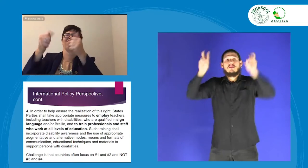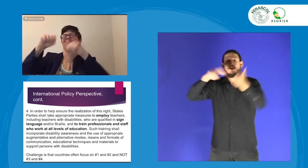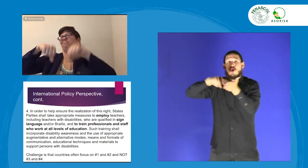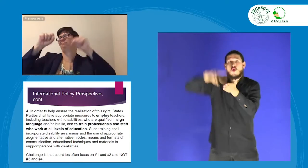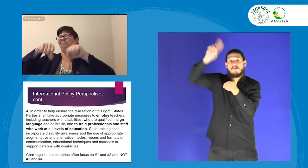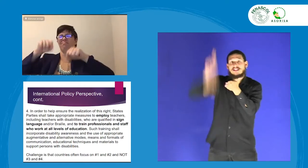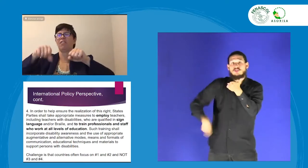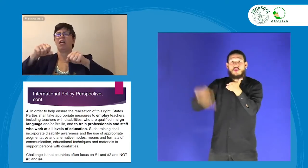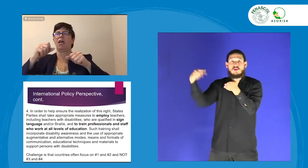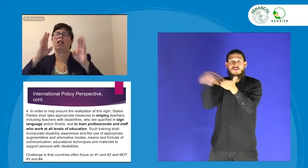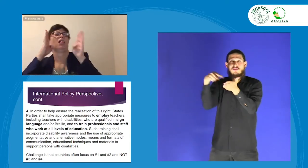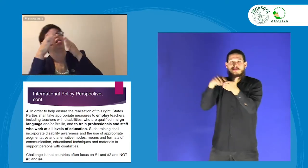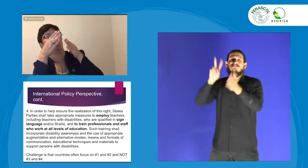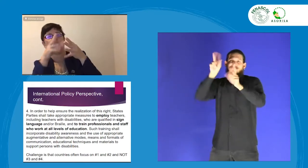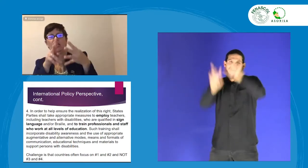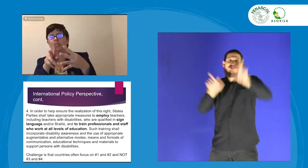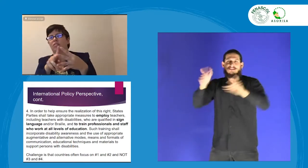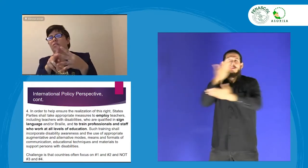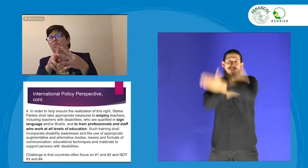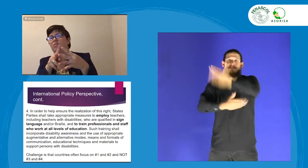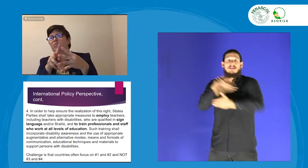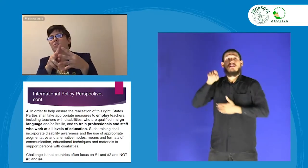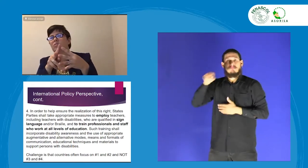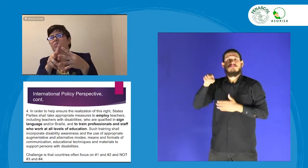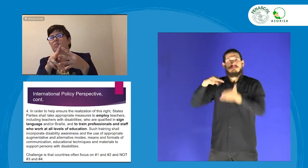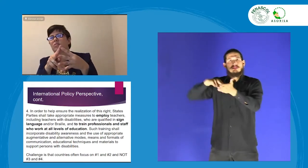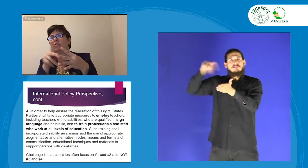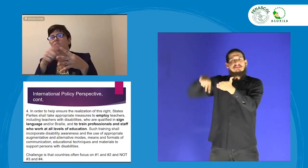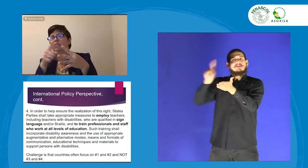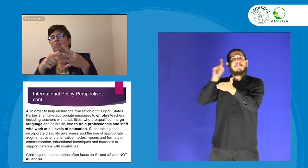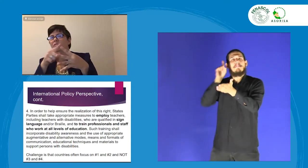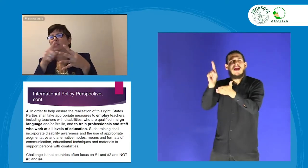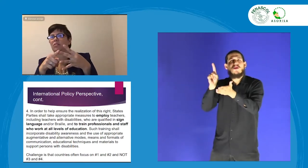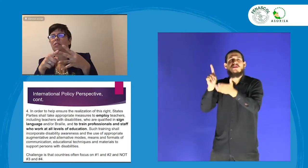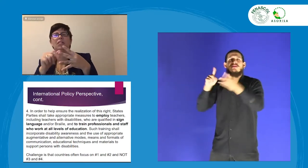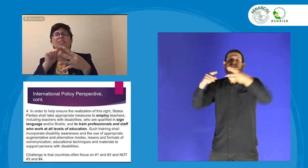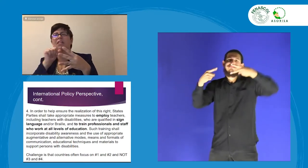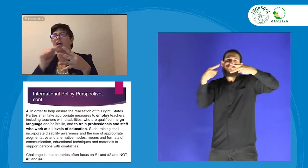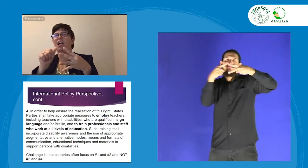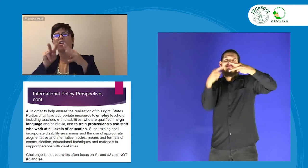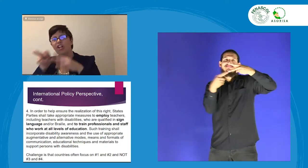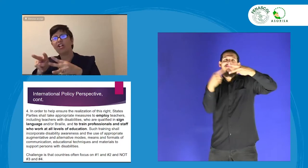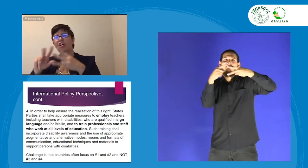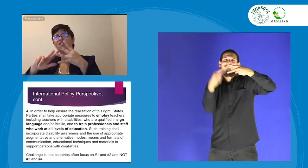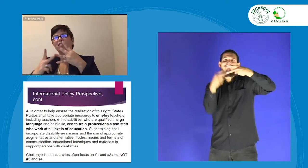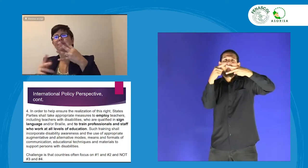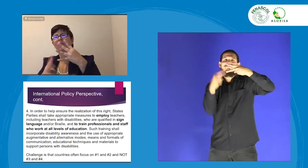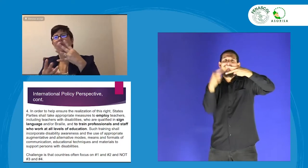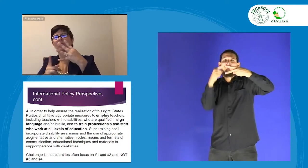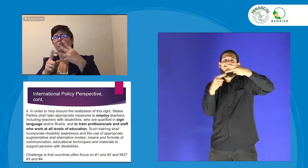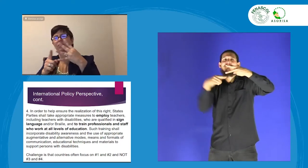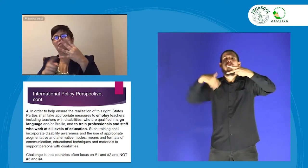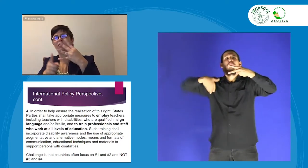tiene que ver con la Convención de los Derechos de las Personas con Discapacidad solo se han enfocado en los dos aspectos